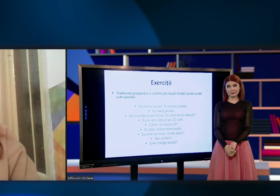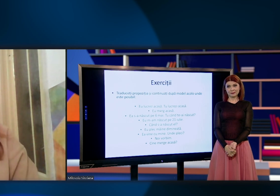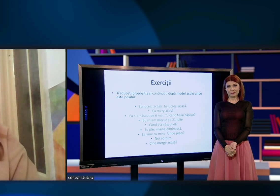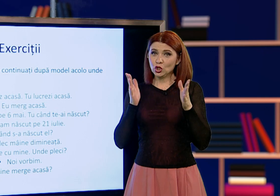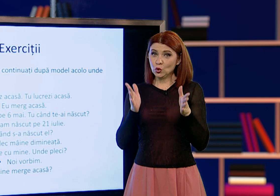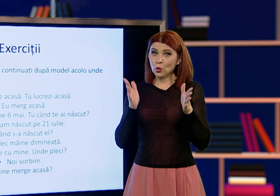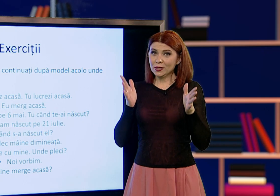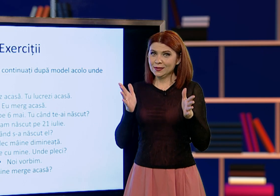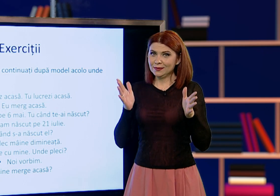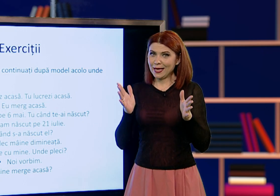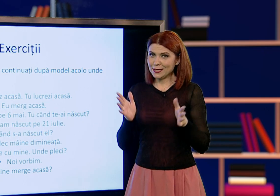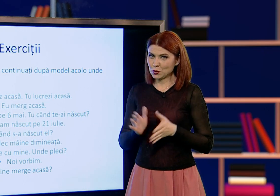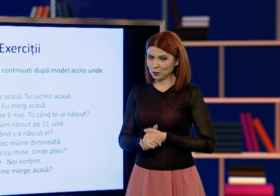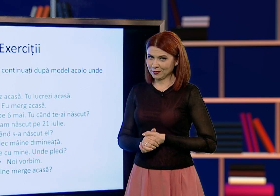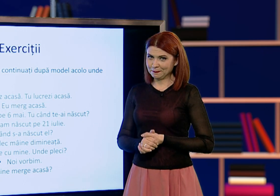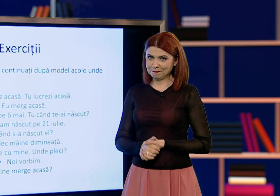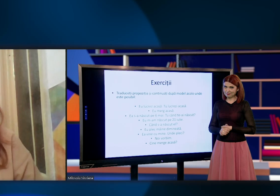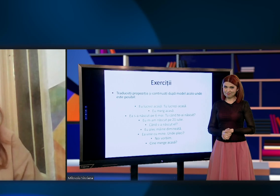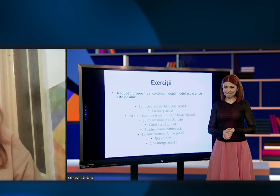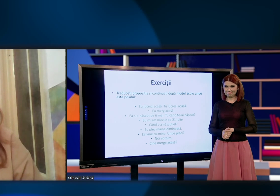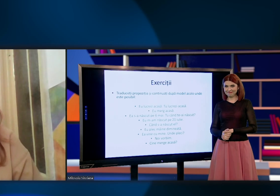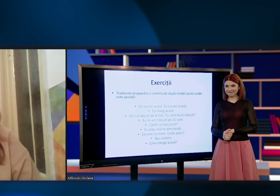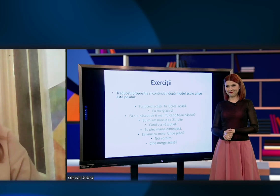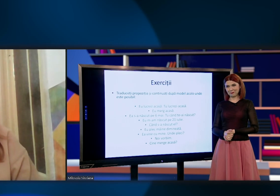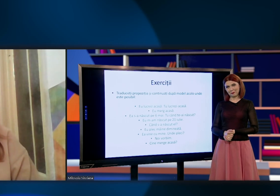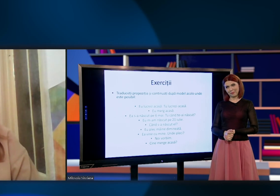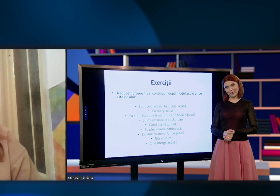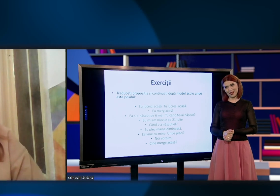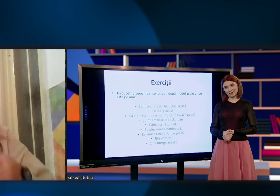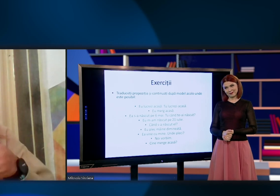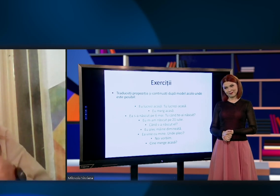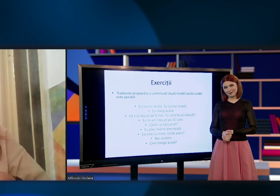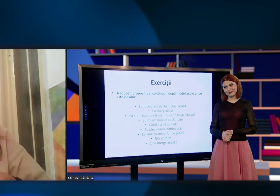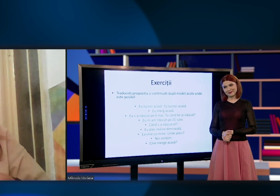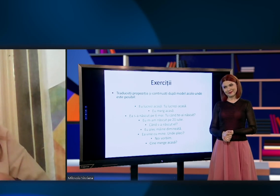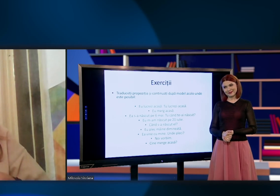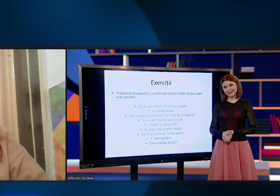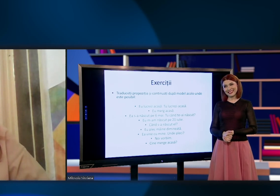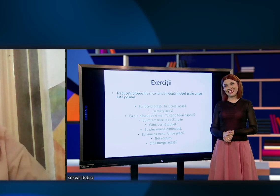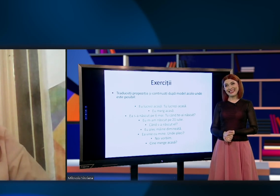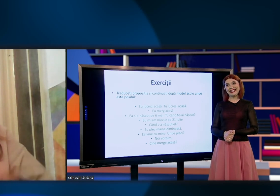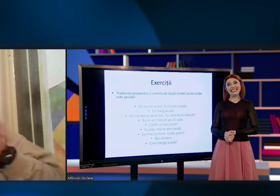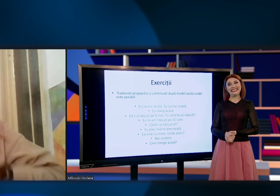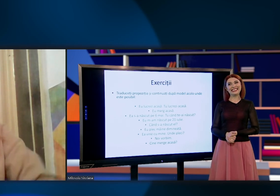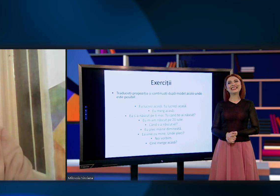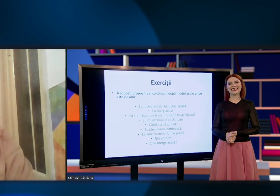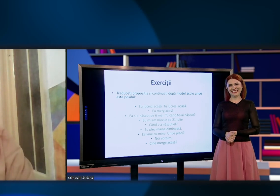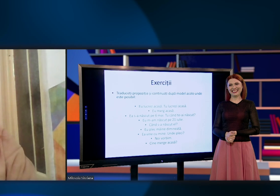tu când te ai născut tu când te ai născut